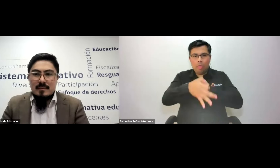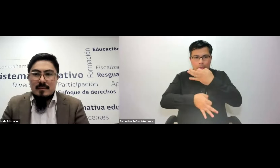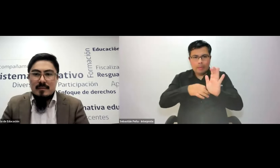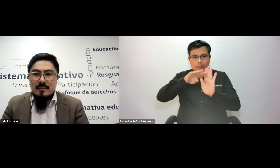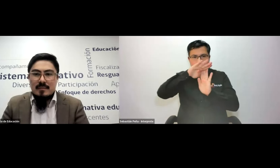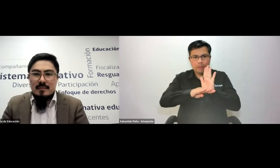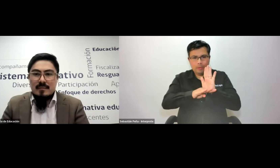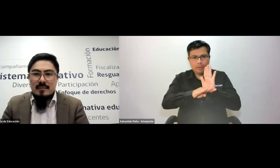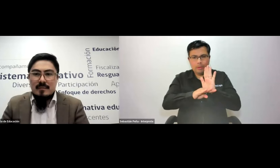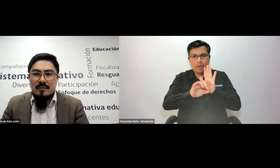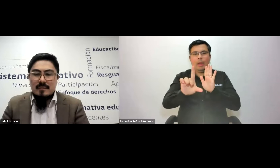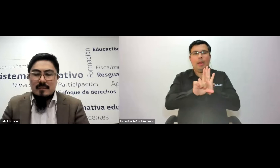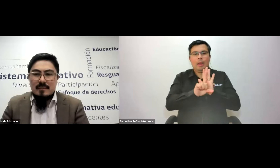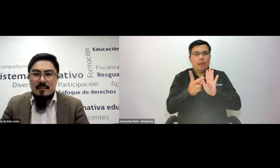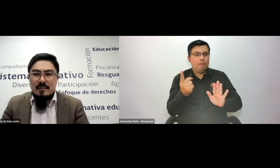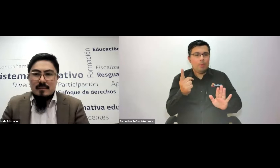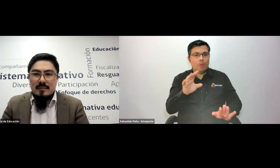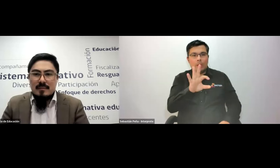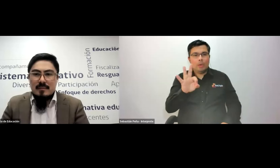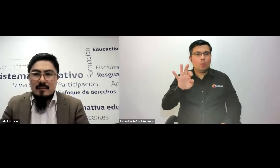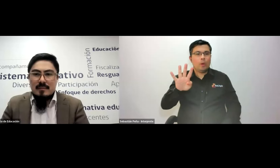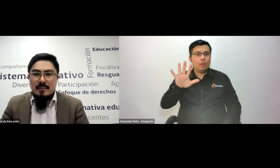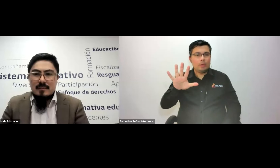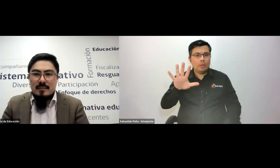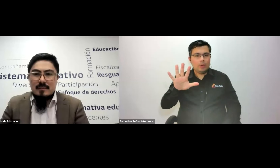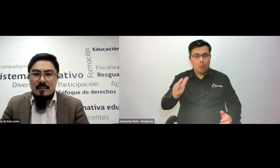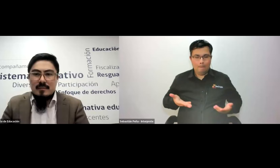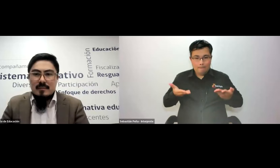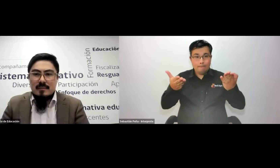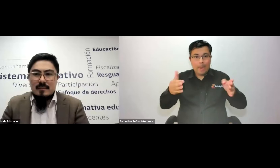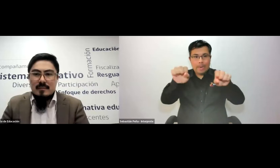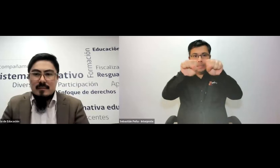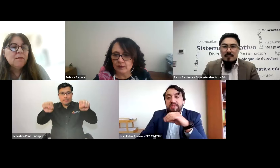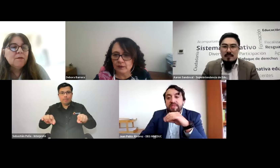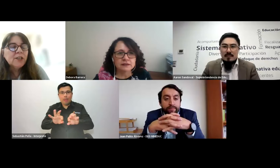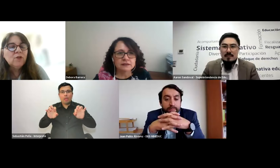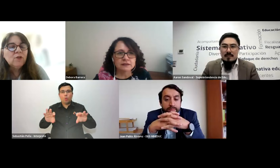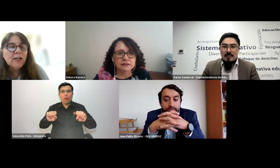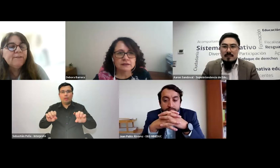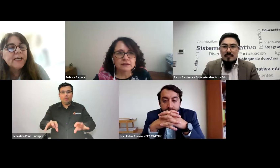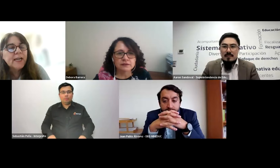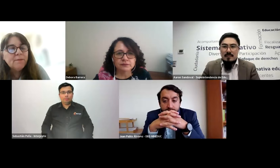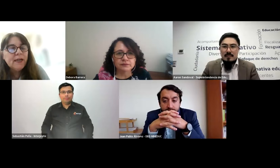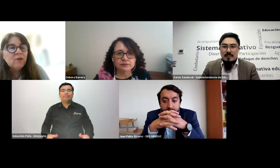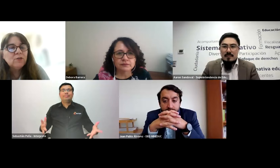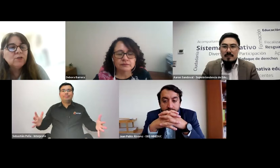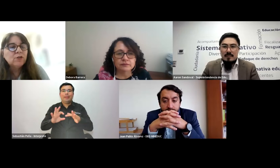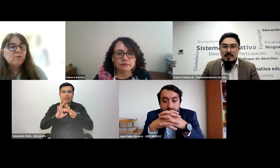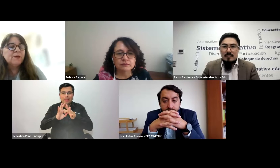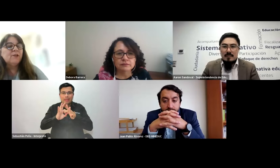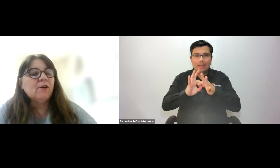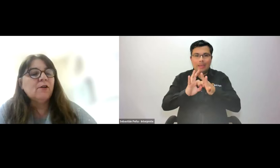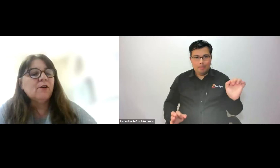21.545 para el sistema educativo? Ya, gracias, Débora. Primero que todo, clarificar para